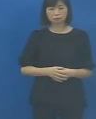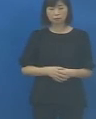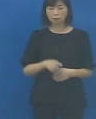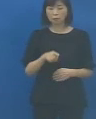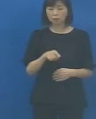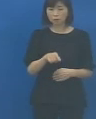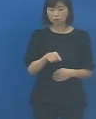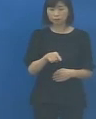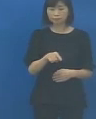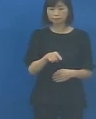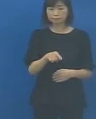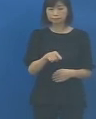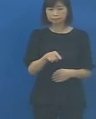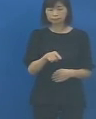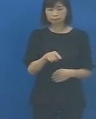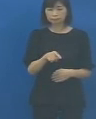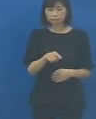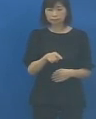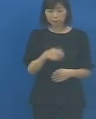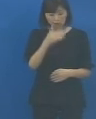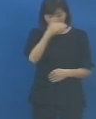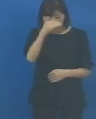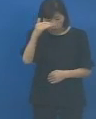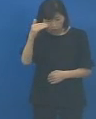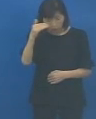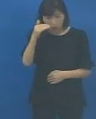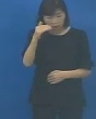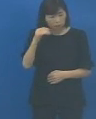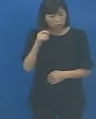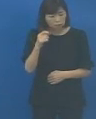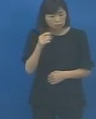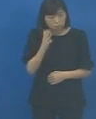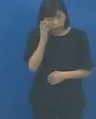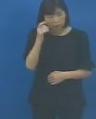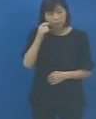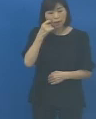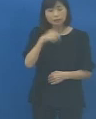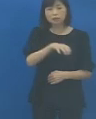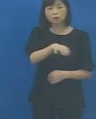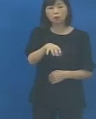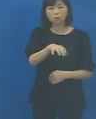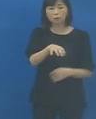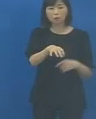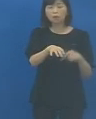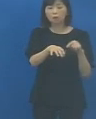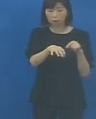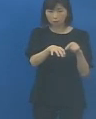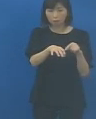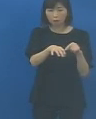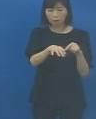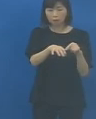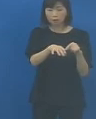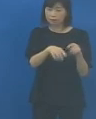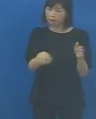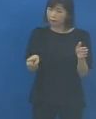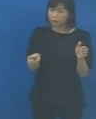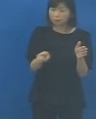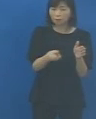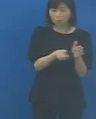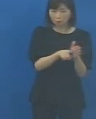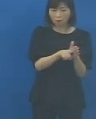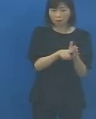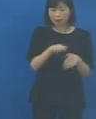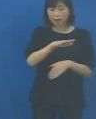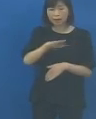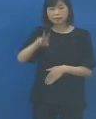かなかその、あの一望できないところについて、これまでもあの、まあ、ご記憶かもしれません、あの